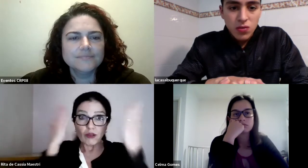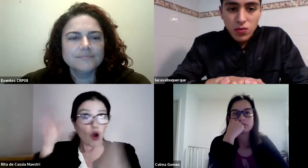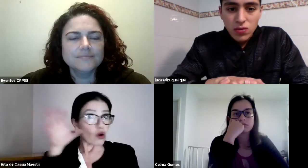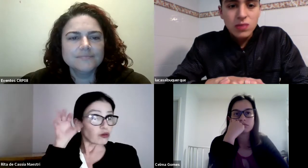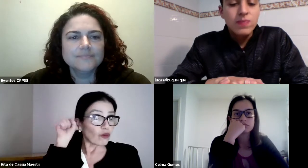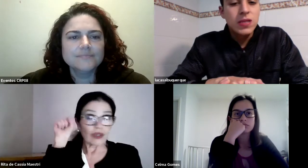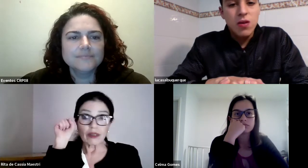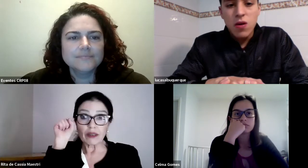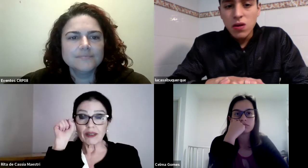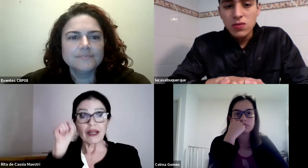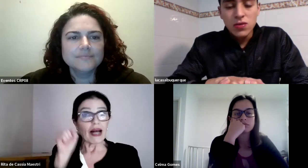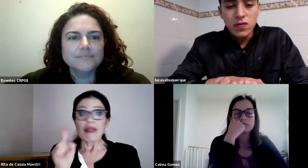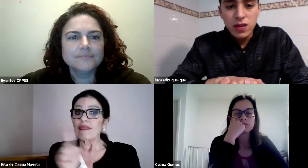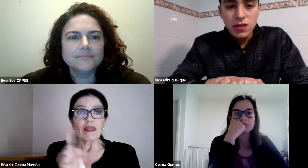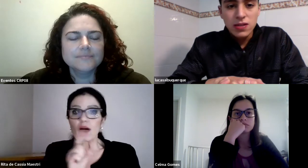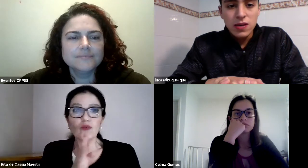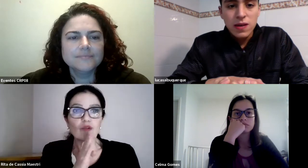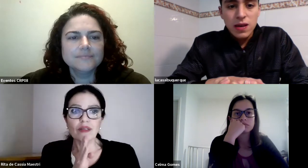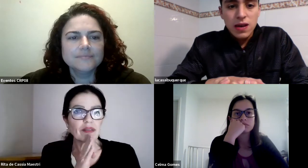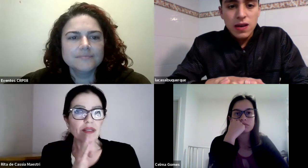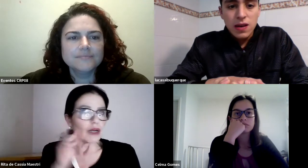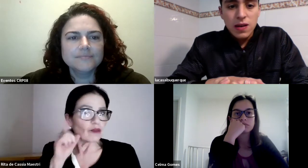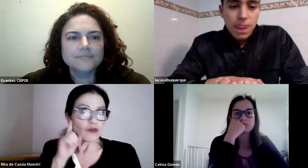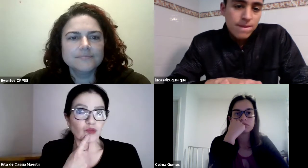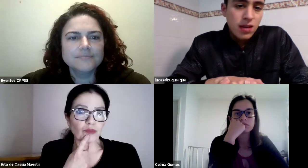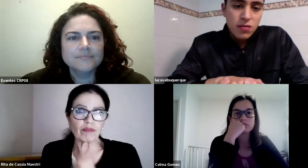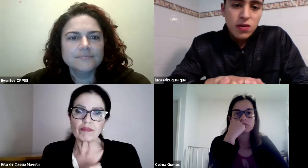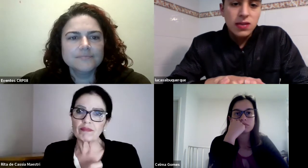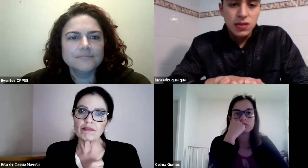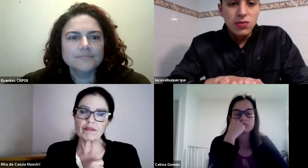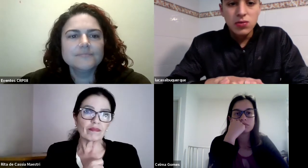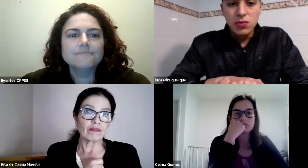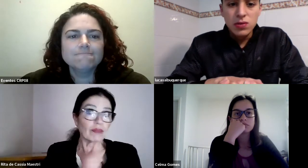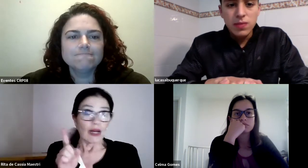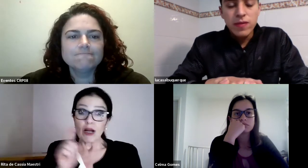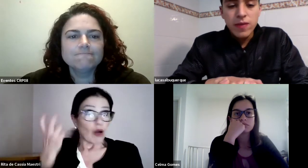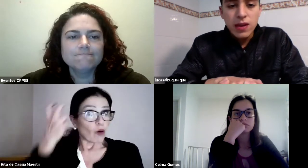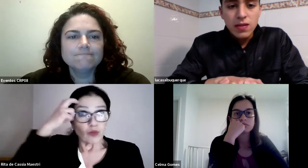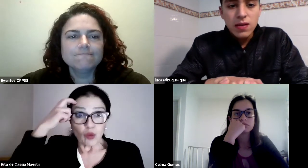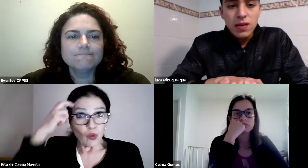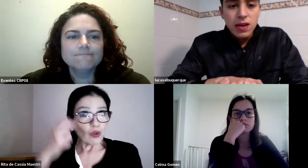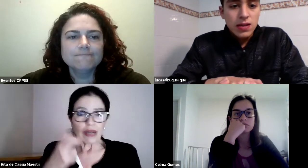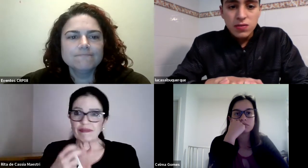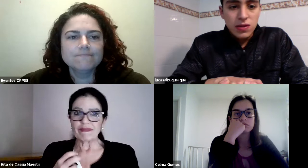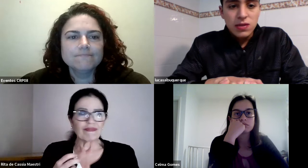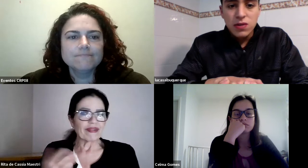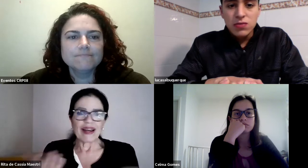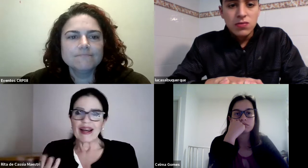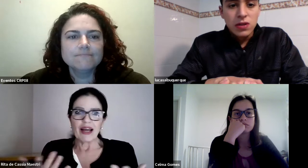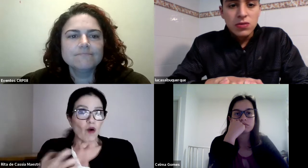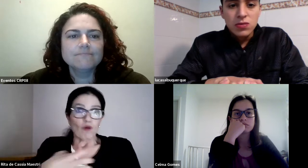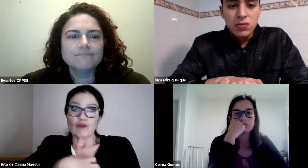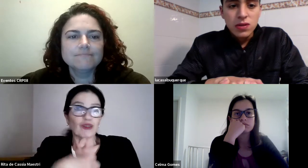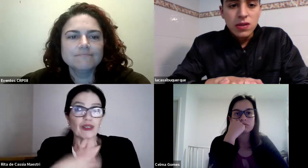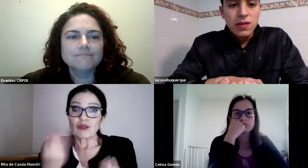de outros psicólogos, ouvintes, que não conheciam surdos, obviamente, eles não conheciam a